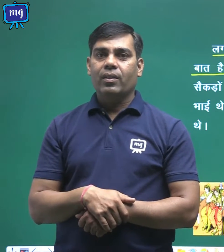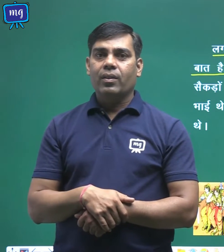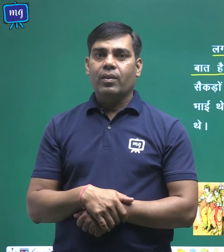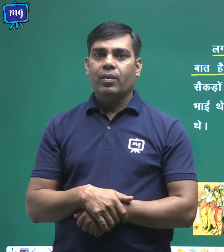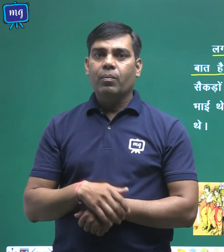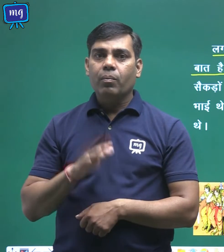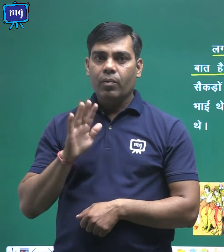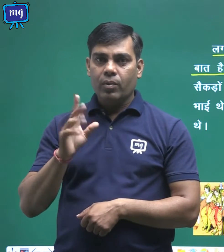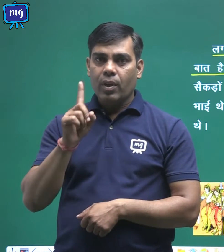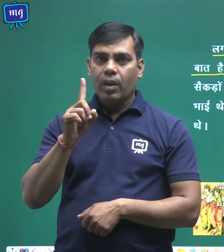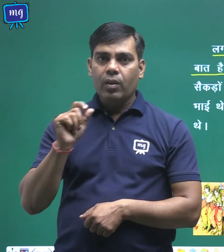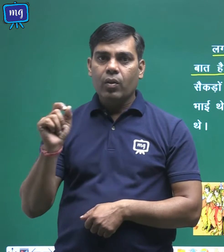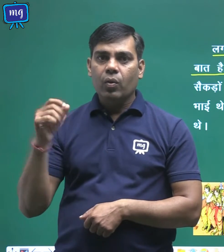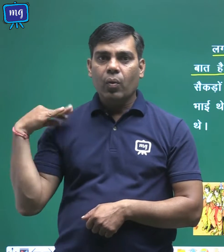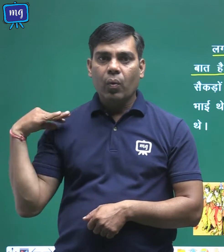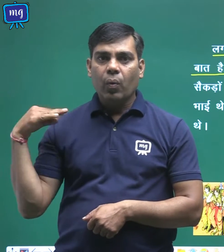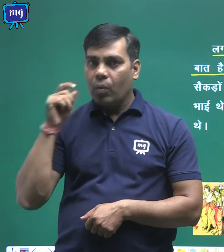कौरव